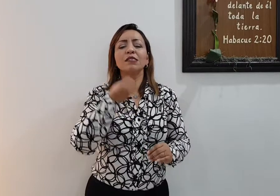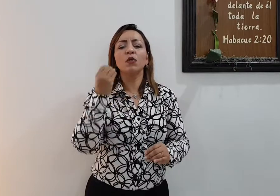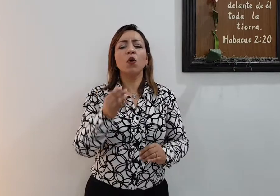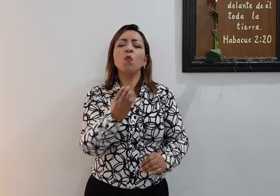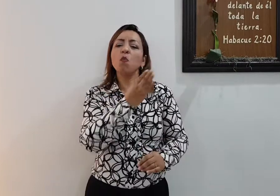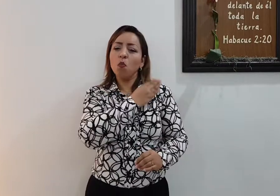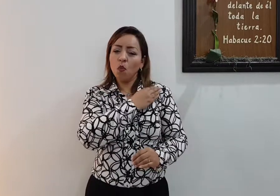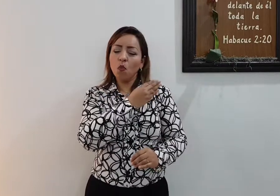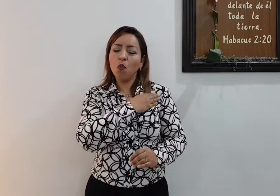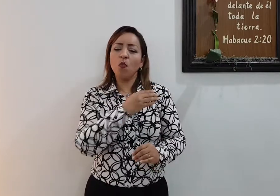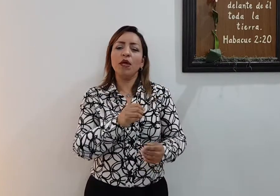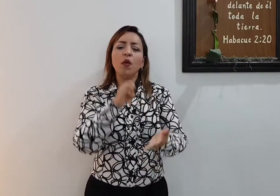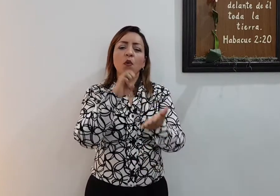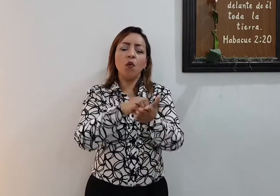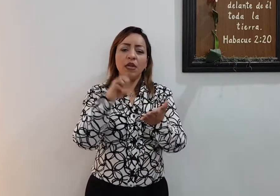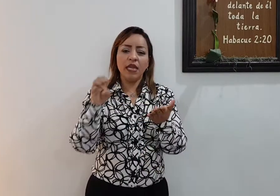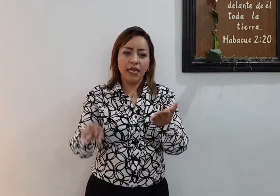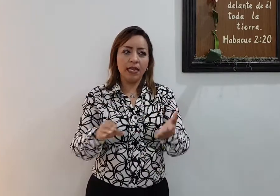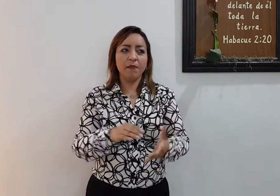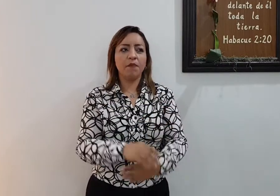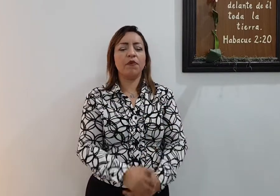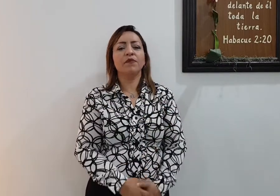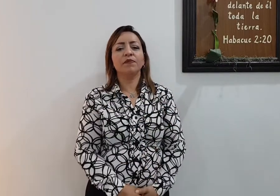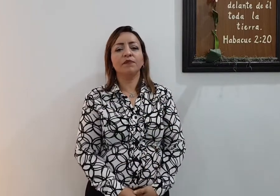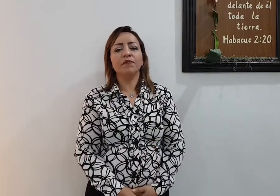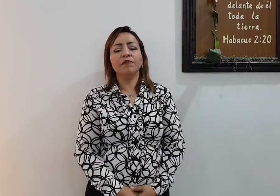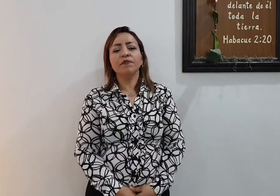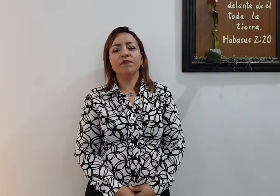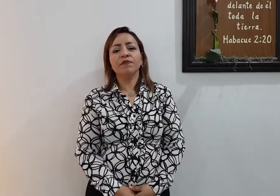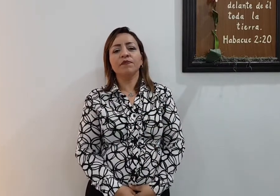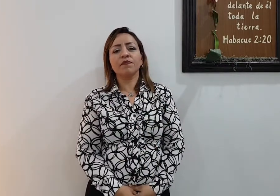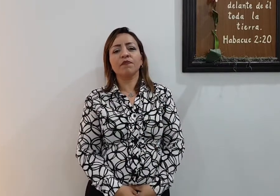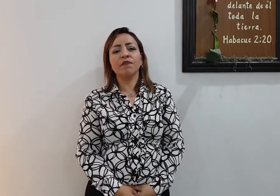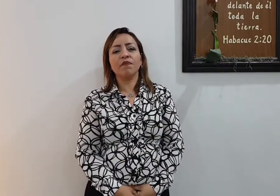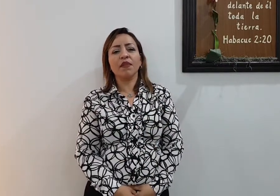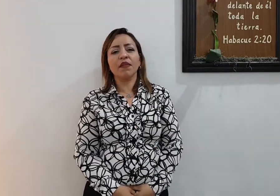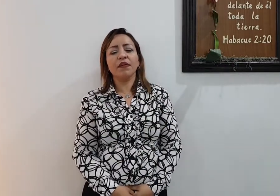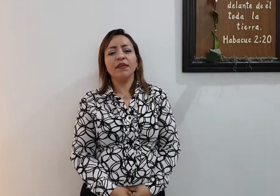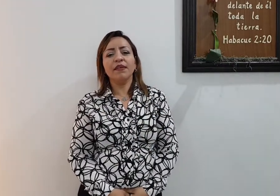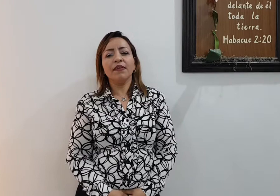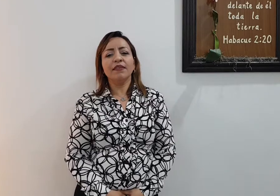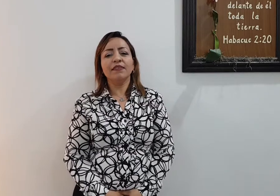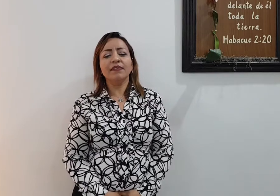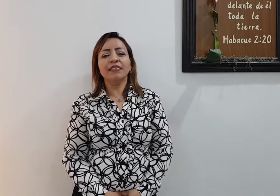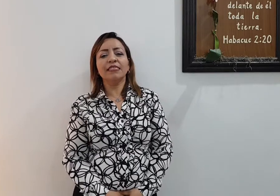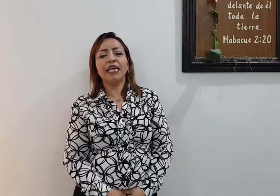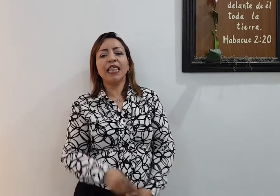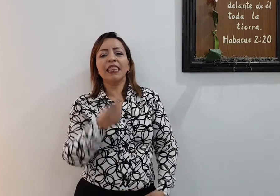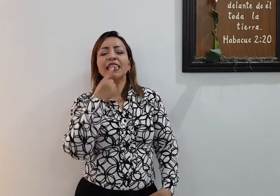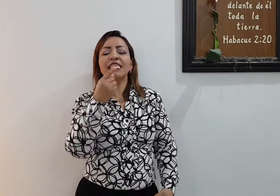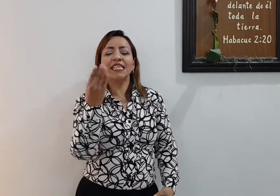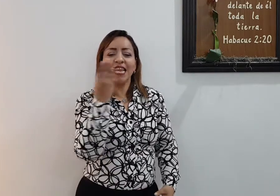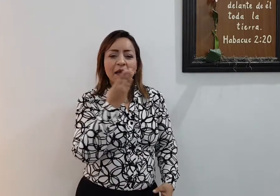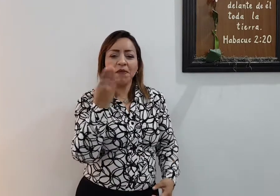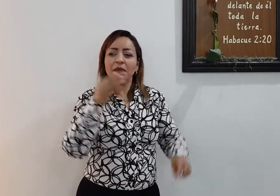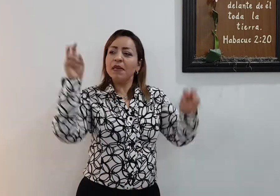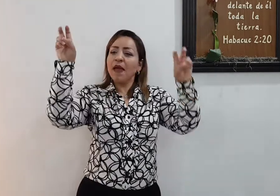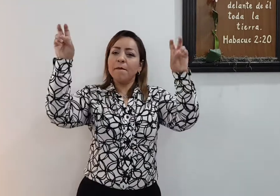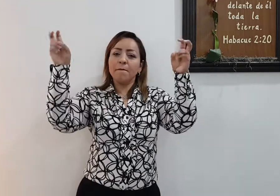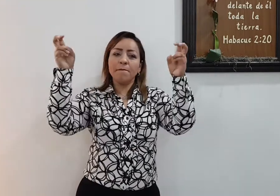agradecerle a Él es el alimento diario. ¿Lo haremos con conciencia, hermano? ¿O nada más decimos como esa ilustración del Padre nuestro, que bueno